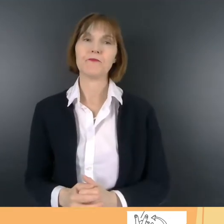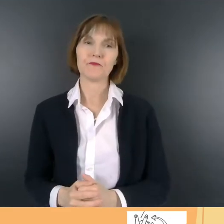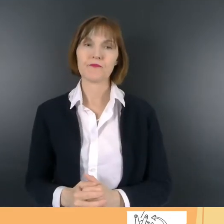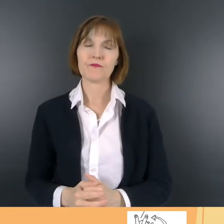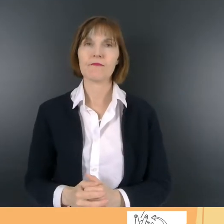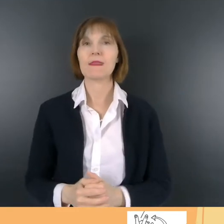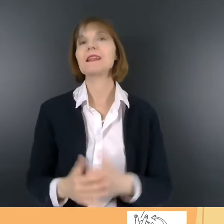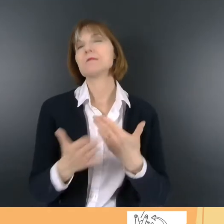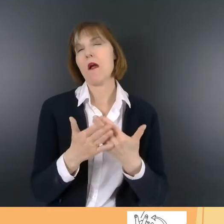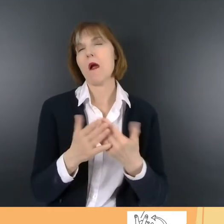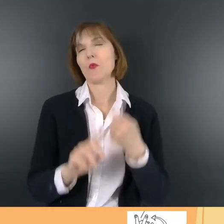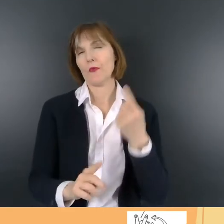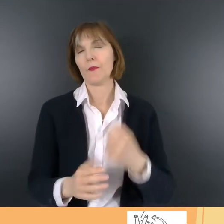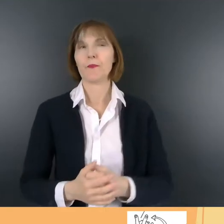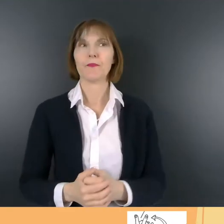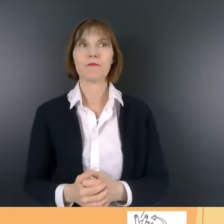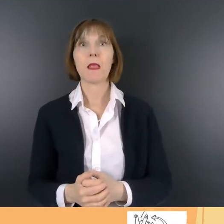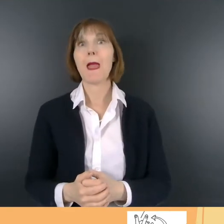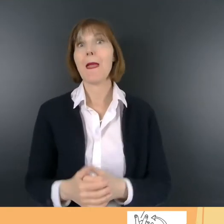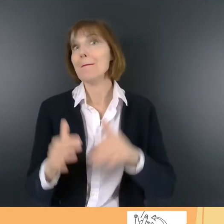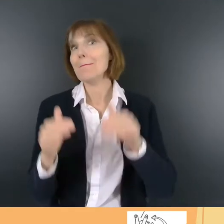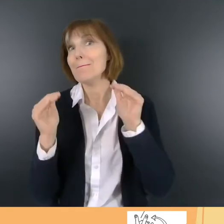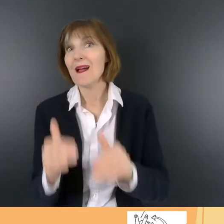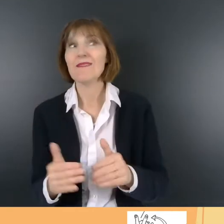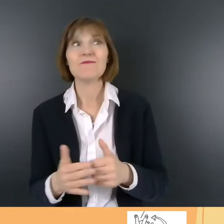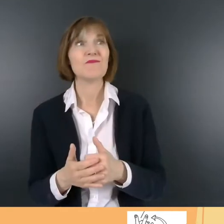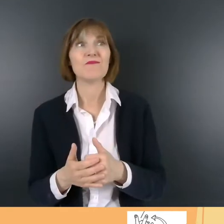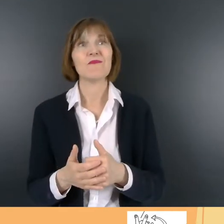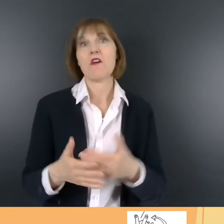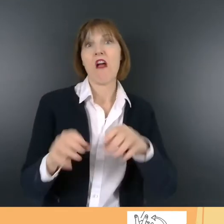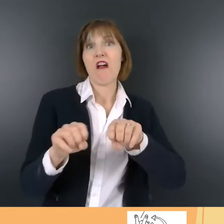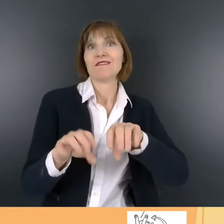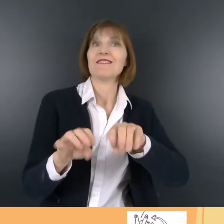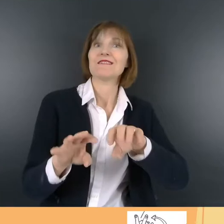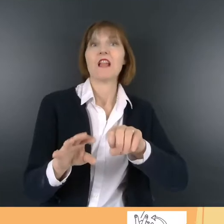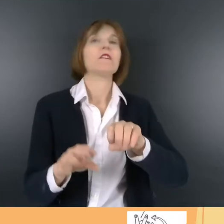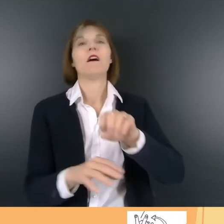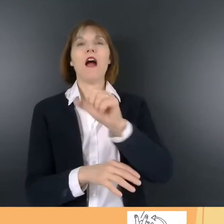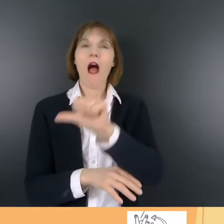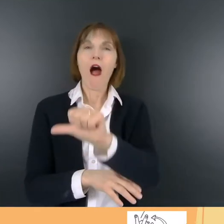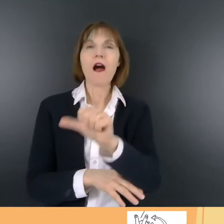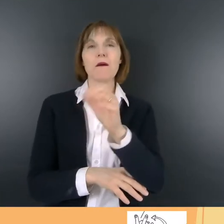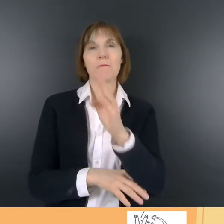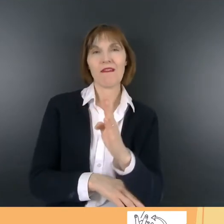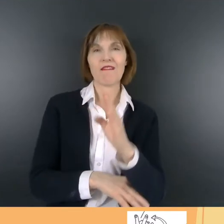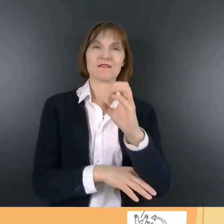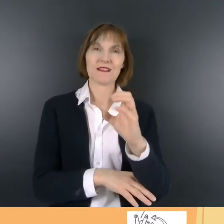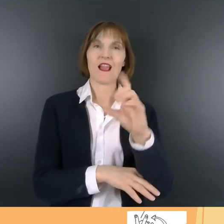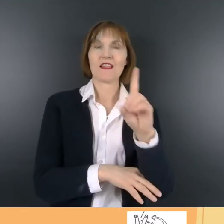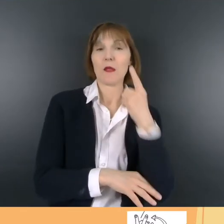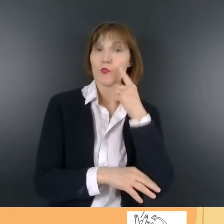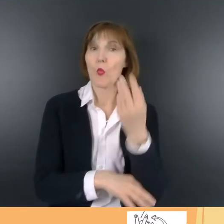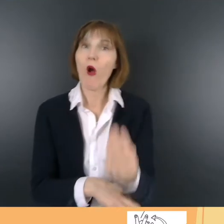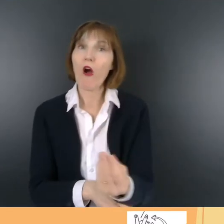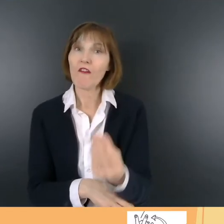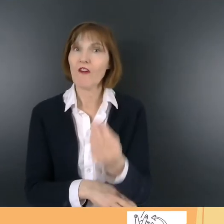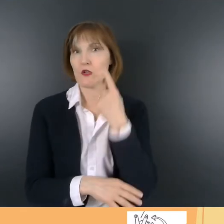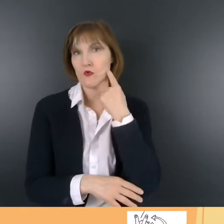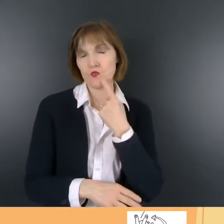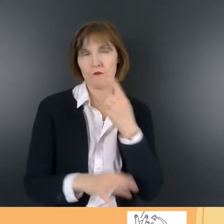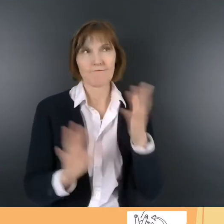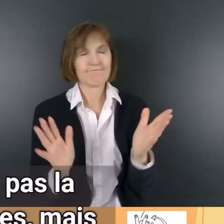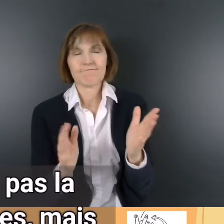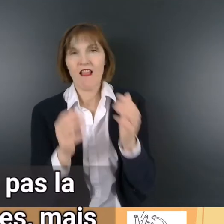signes. Donc ça, c'est quand même important, même si c'est pour enseigner la dactylologie à un enfant sourd qui est au CP.